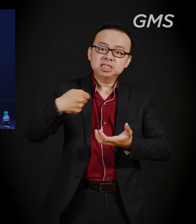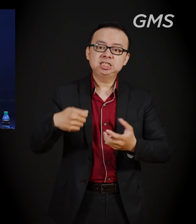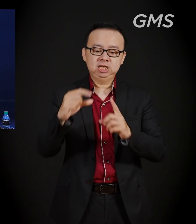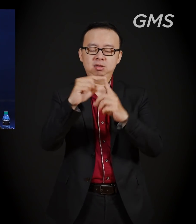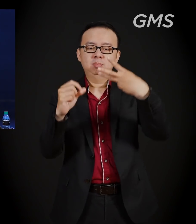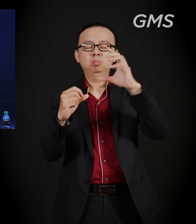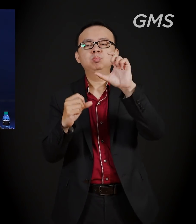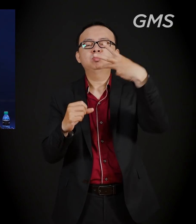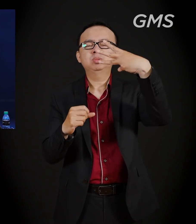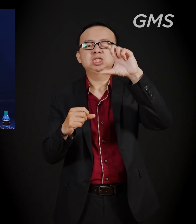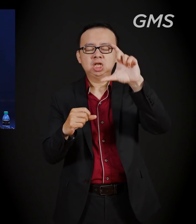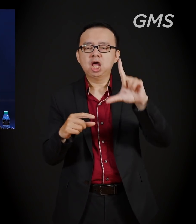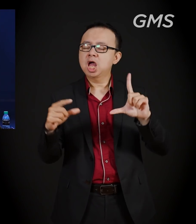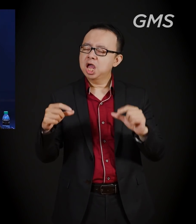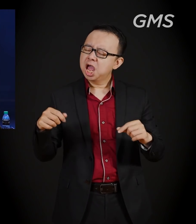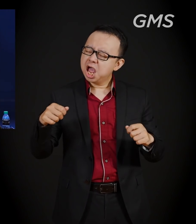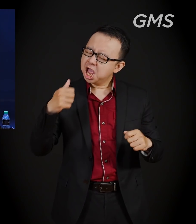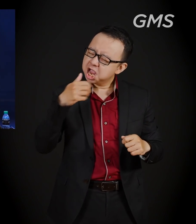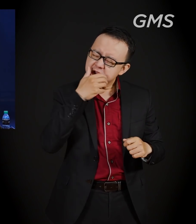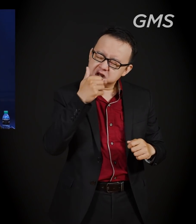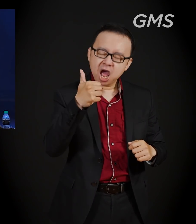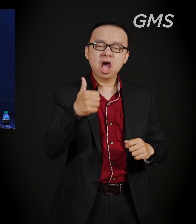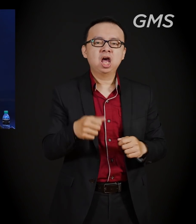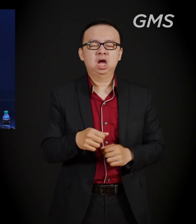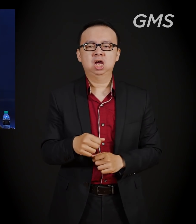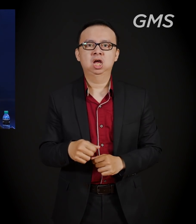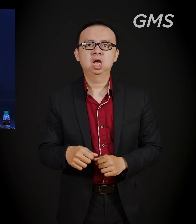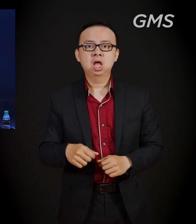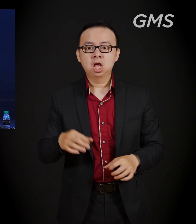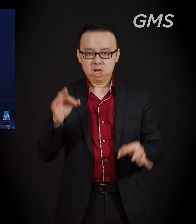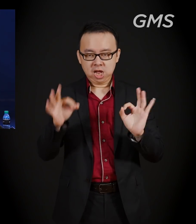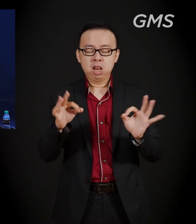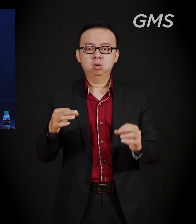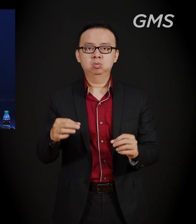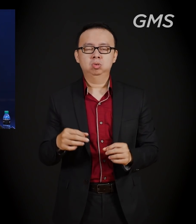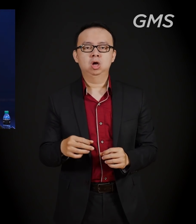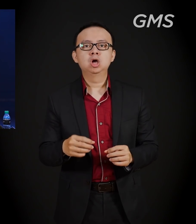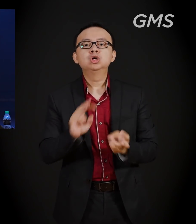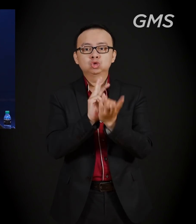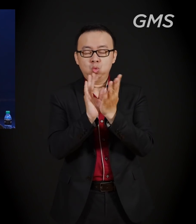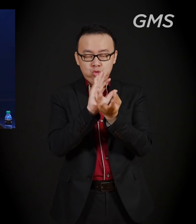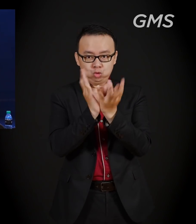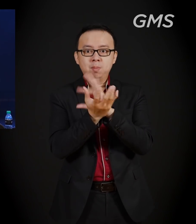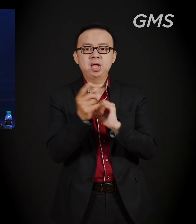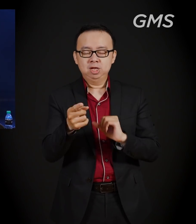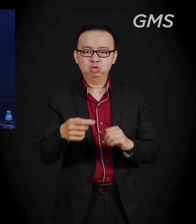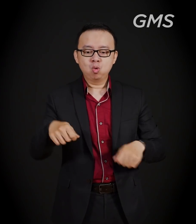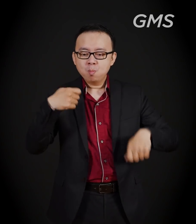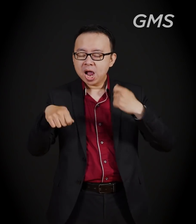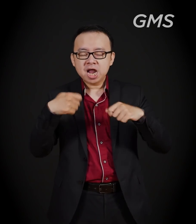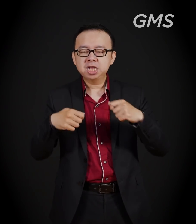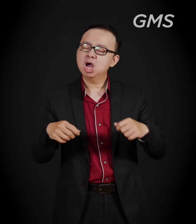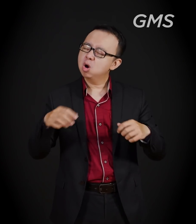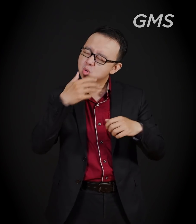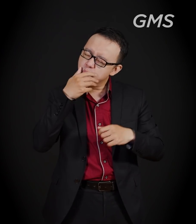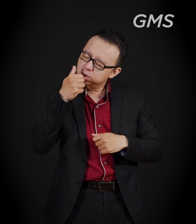Surabaya ini parah. Surabaya ini parah. Surabaya ini parah, saudara. Makanannya enak-enak, saudara, ya kan? Kita